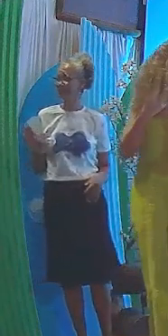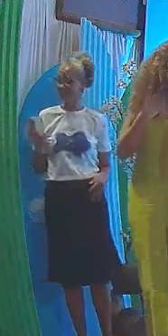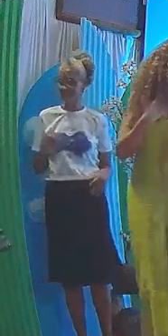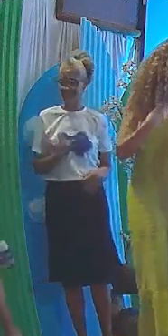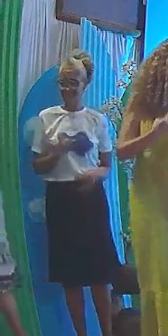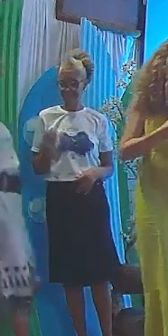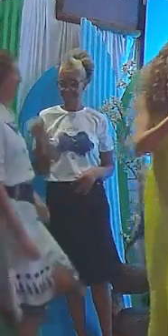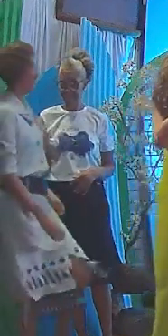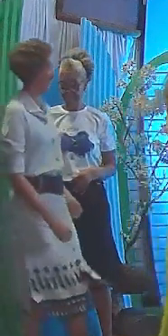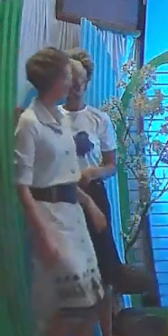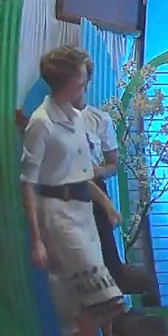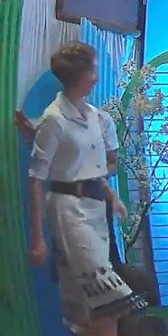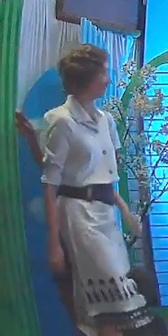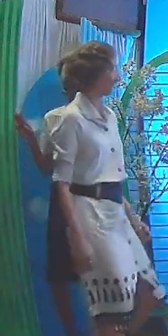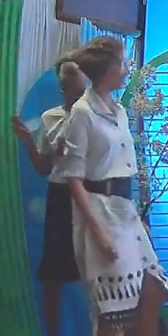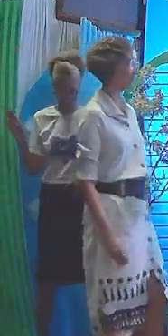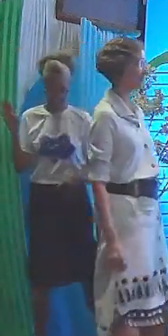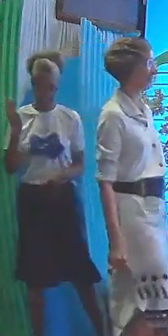Vamos passar a bola para a